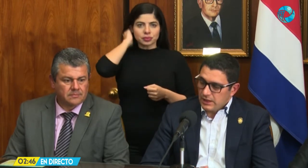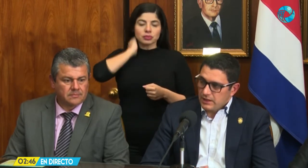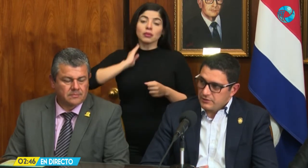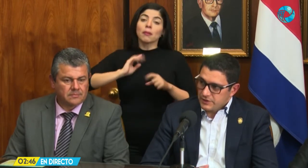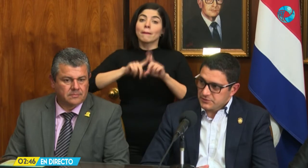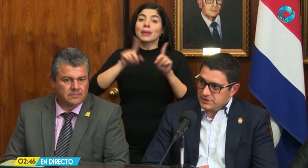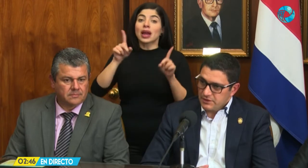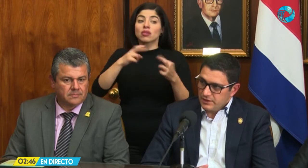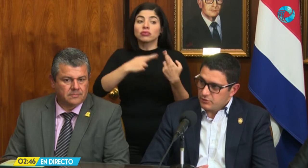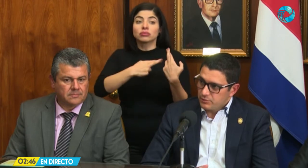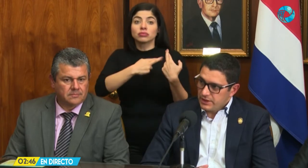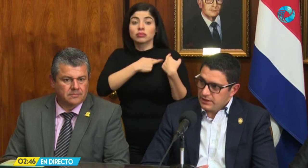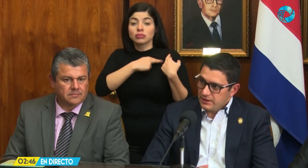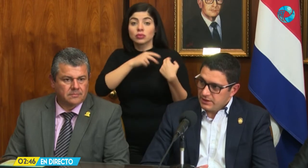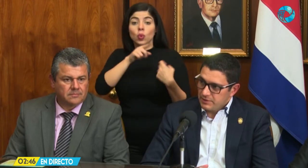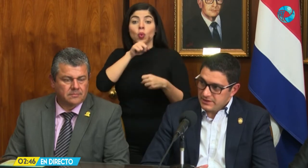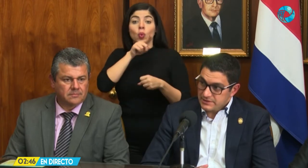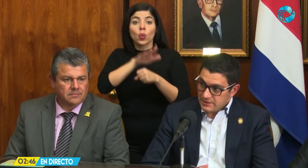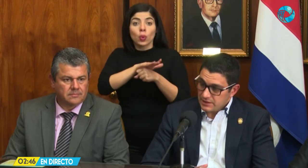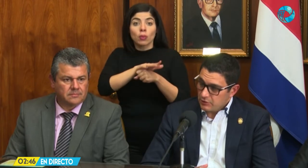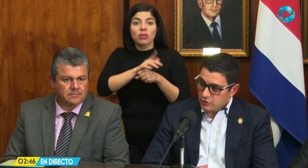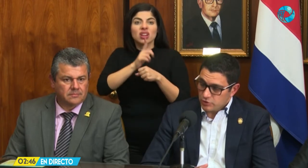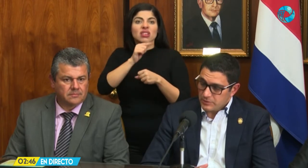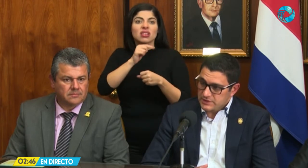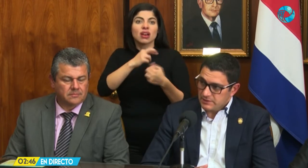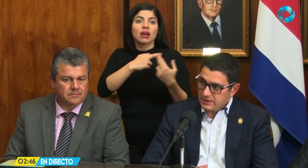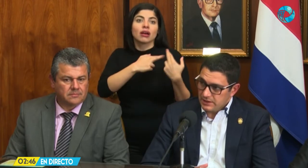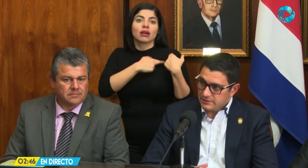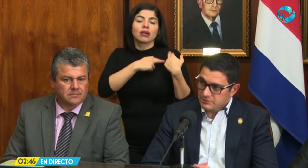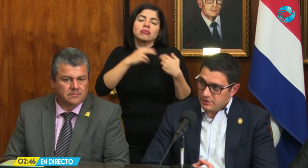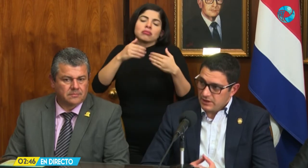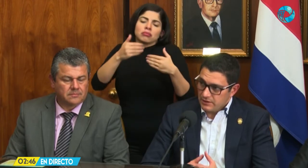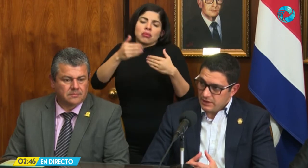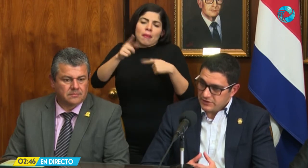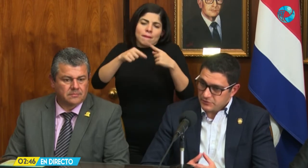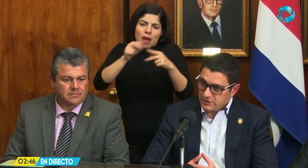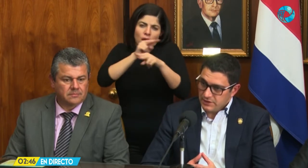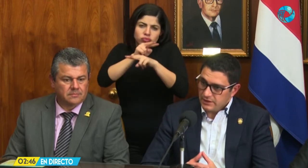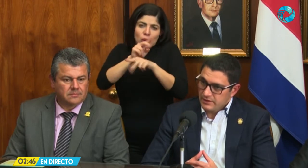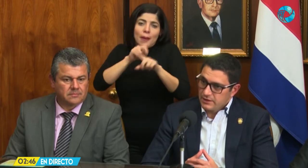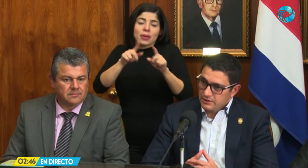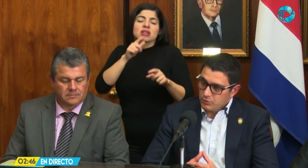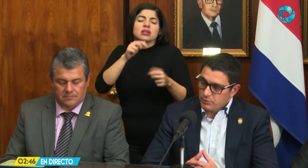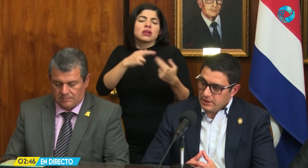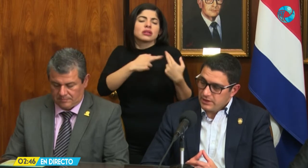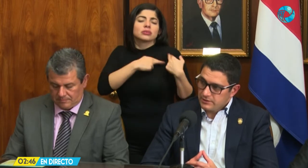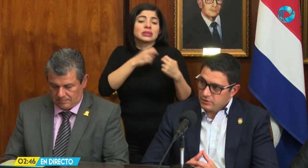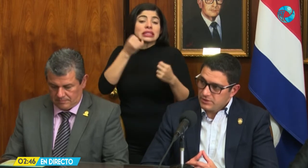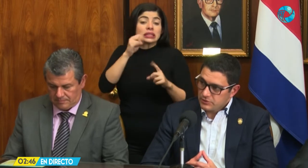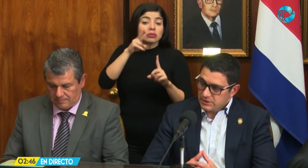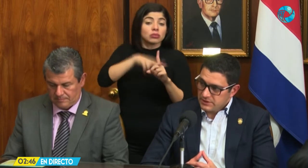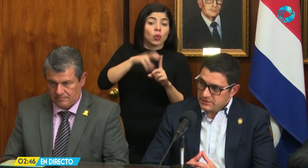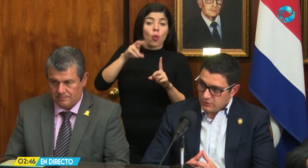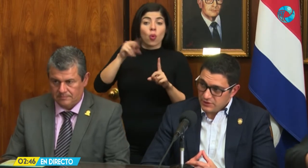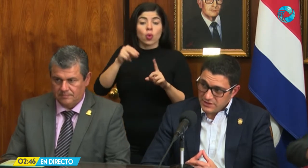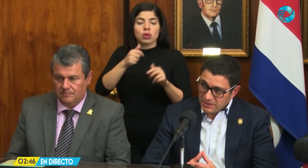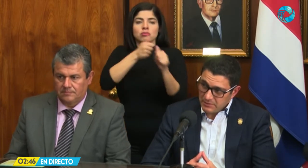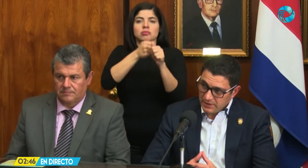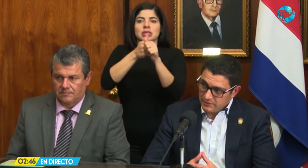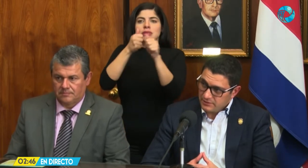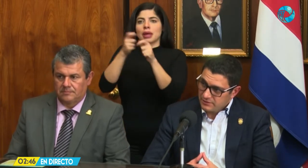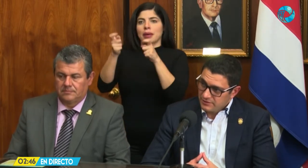pero la responsabilidad de cumplirla en primera instancia, claro que nosotros vamos a estar vigilantes, pero la responsabilidad de cumplirla es de los mismos